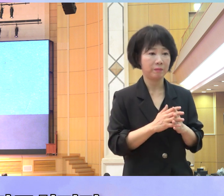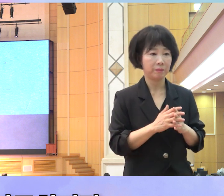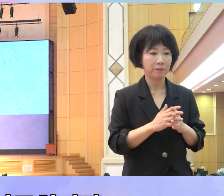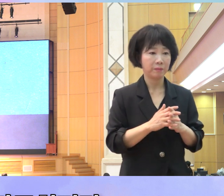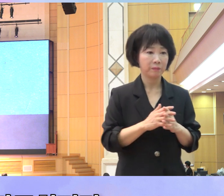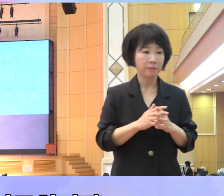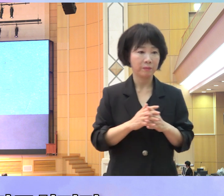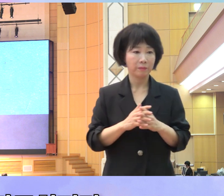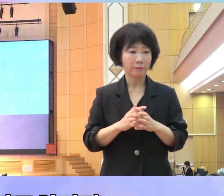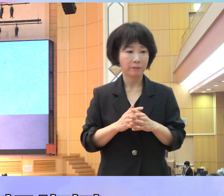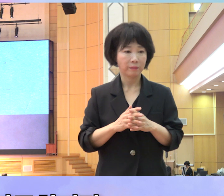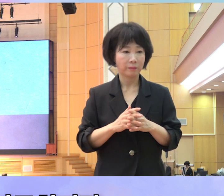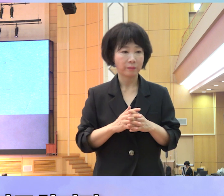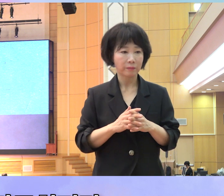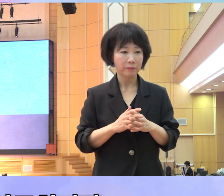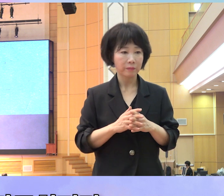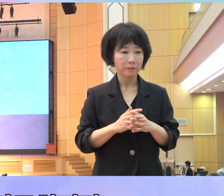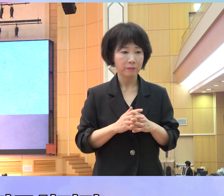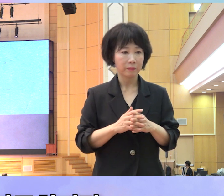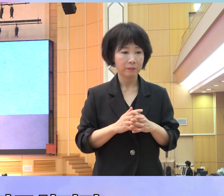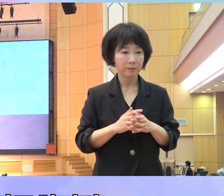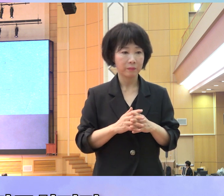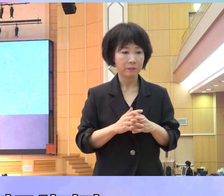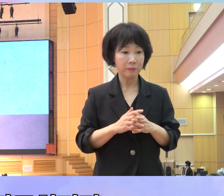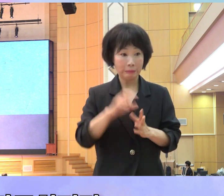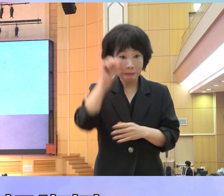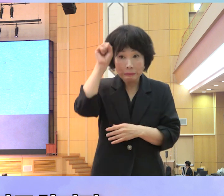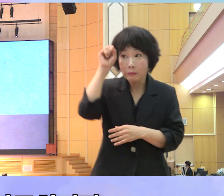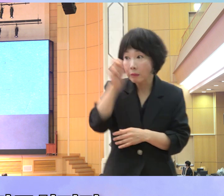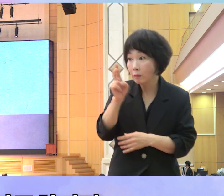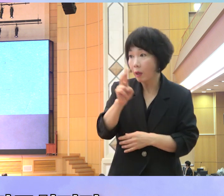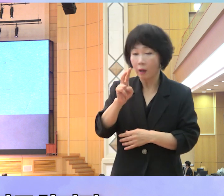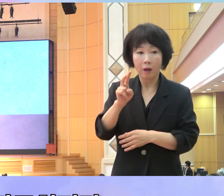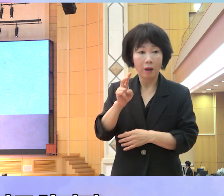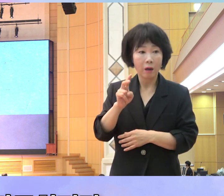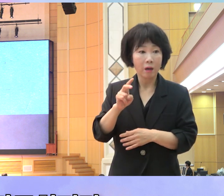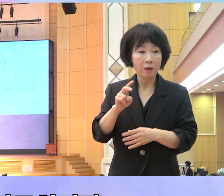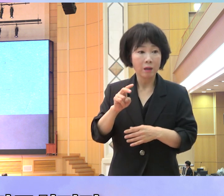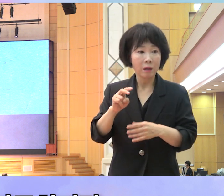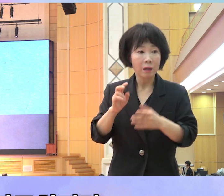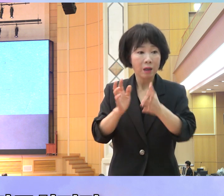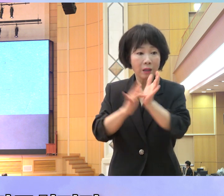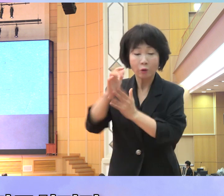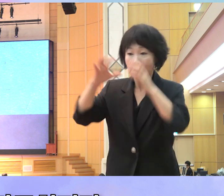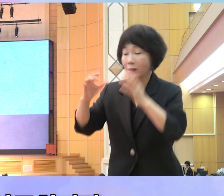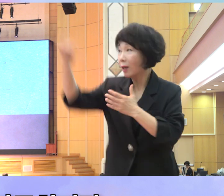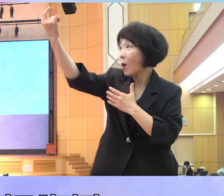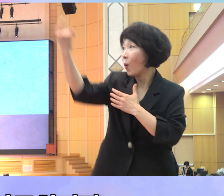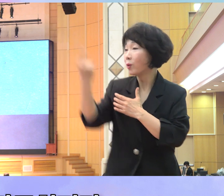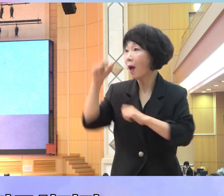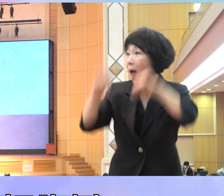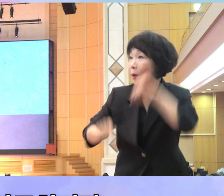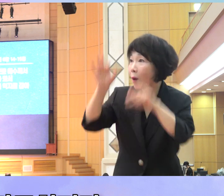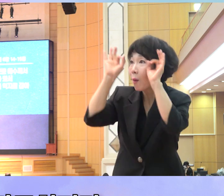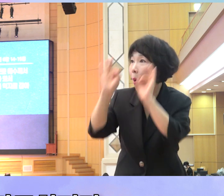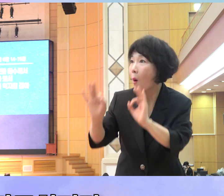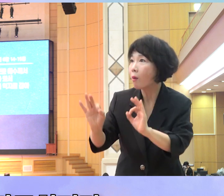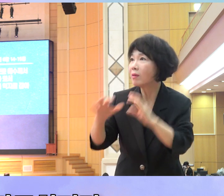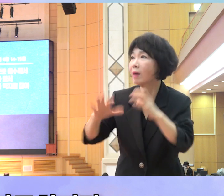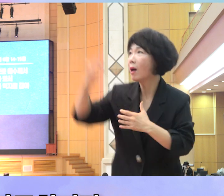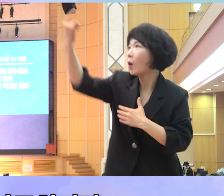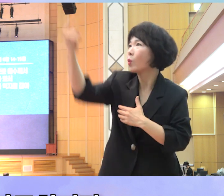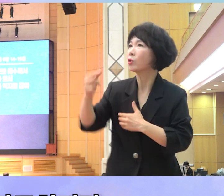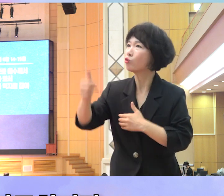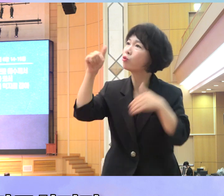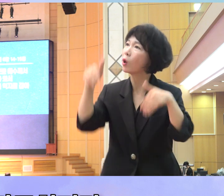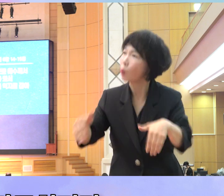사람들도 마찬가지였단 말이에요. 막 그냥 그러면서 이 세상에 오실 그 선지자라 하더라. 그러면서 15절